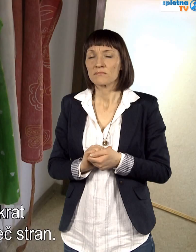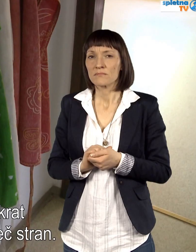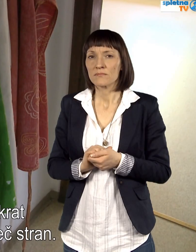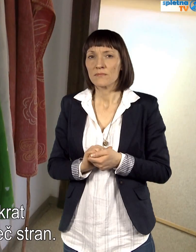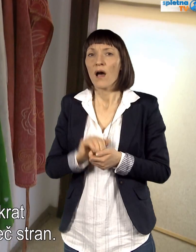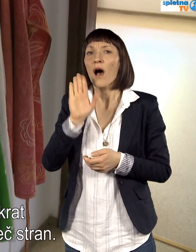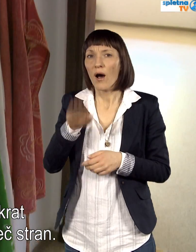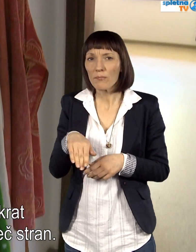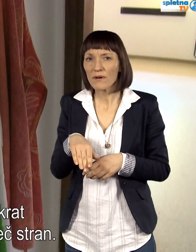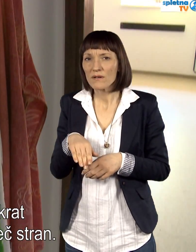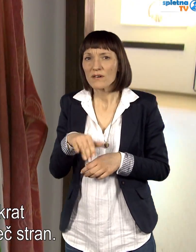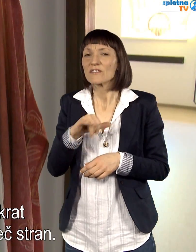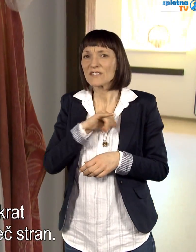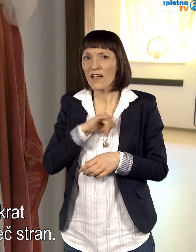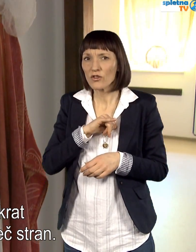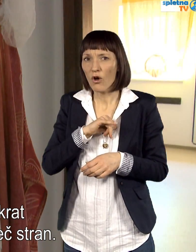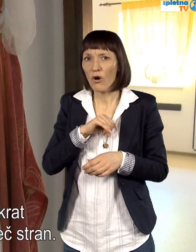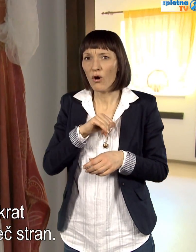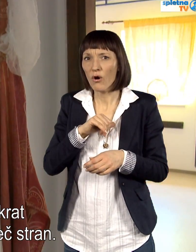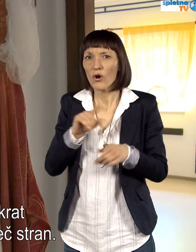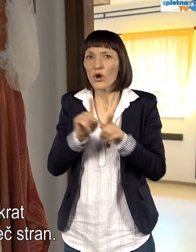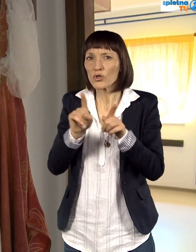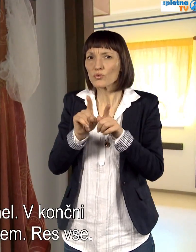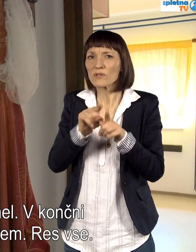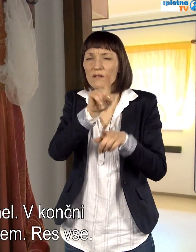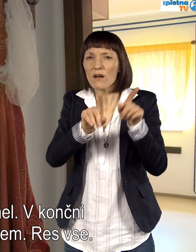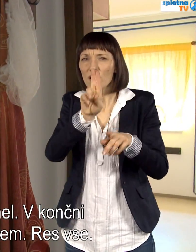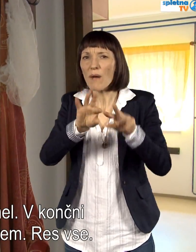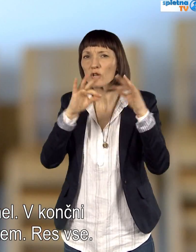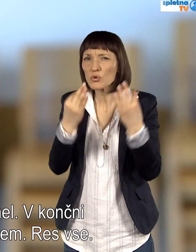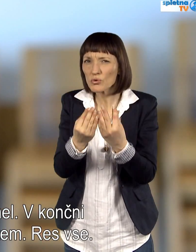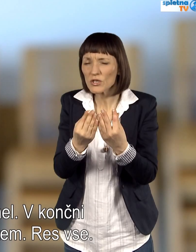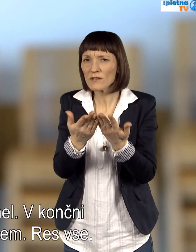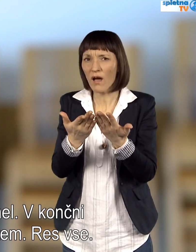Ampak ko si enkrat bil, pa nisi mogel več stran. Tudi družino sem imel.